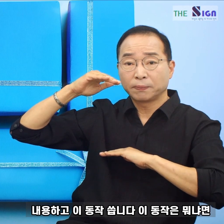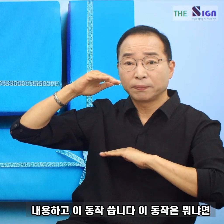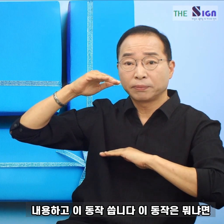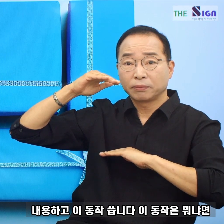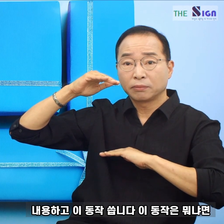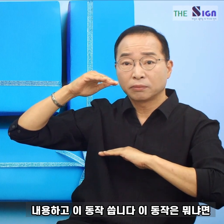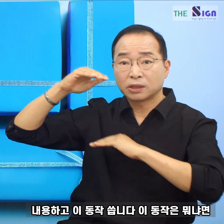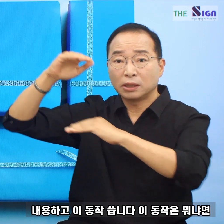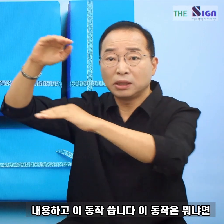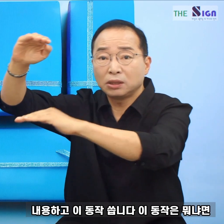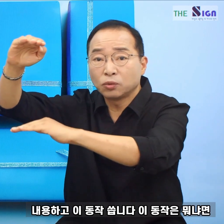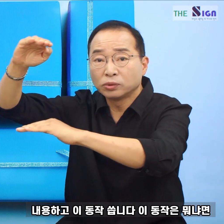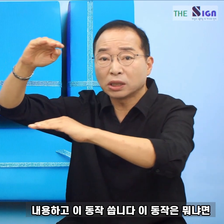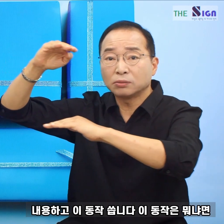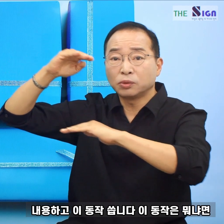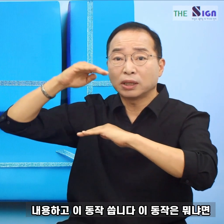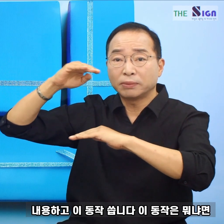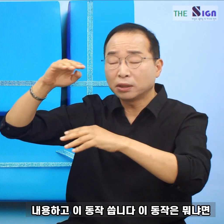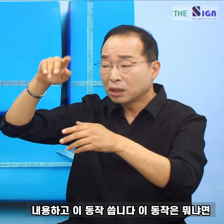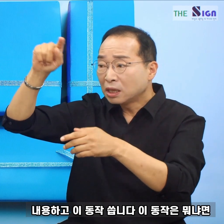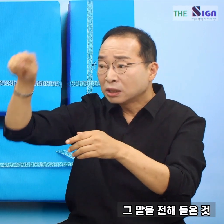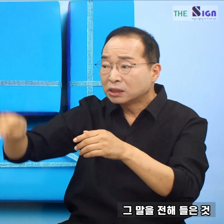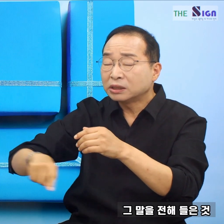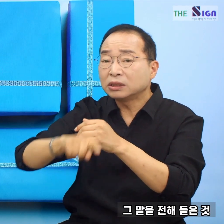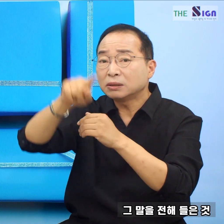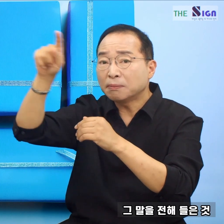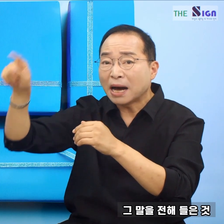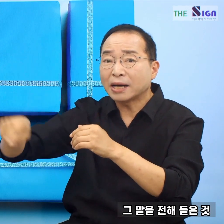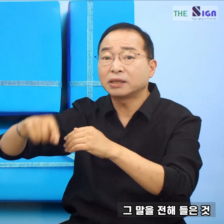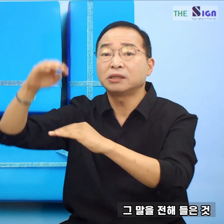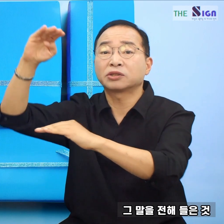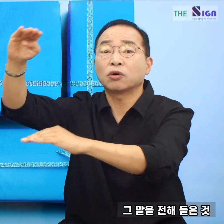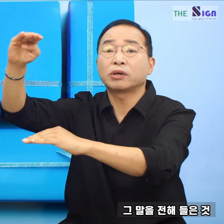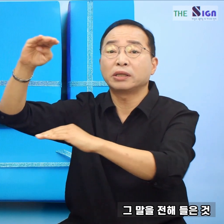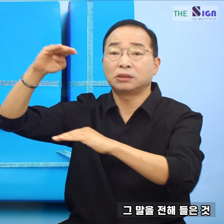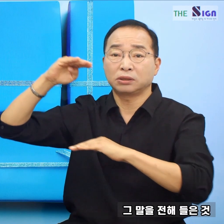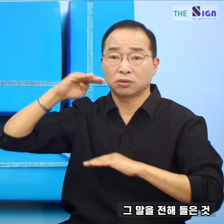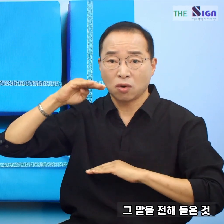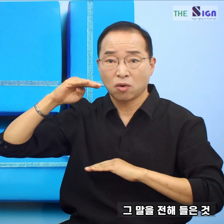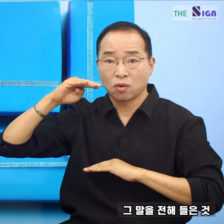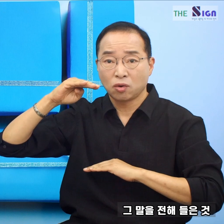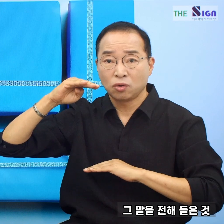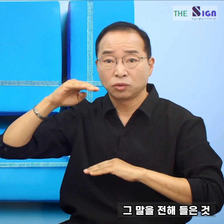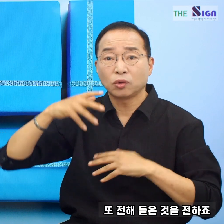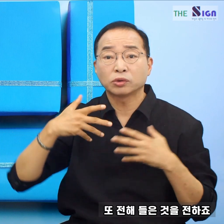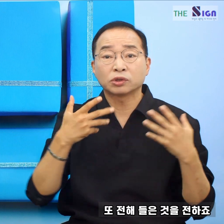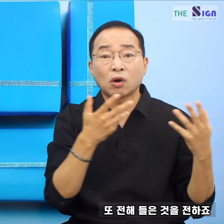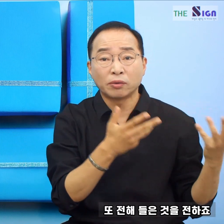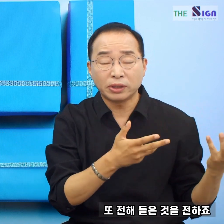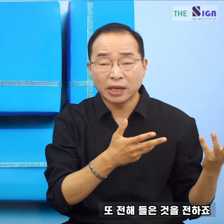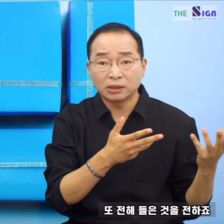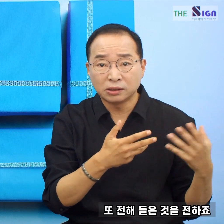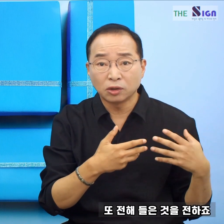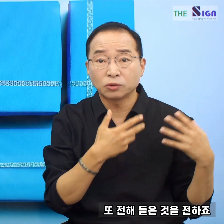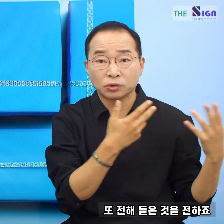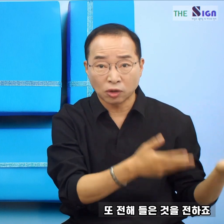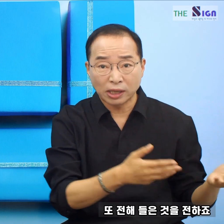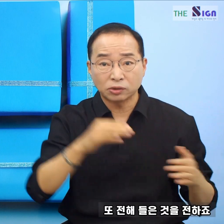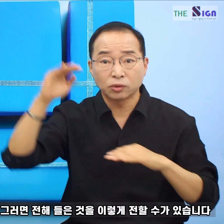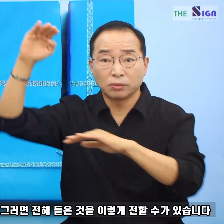자, 이 동작은 뭐냐면 그 말을 전해 들은 거. 또 전해 들은 걸 또 전하죠. 그러면